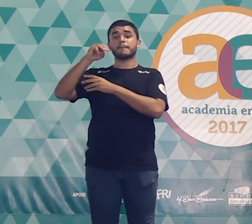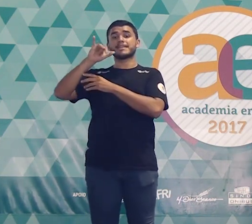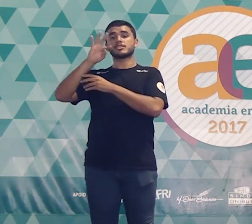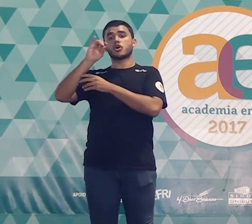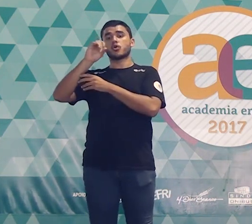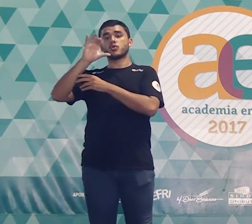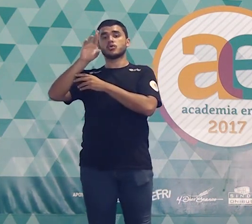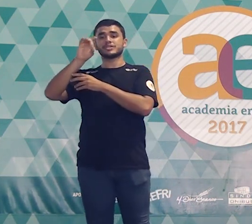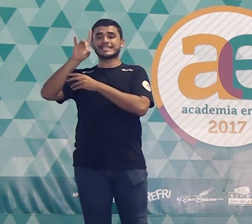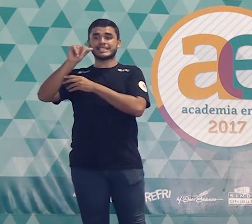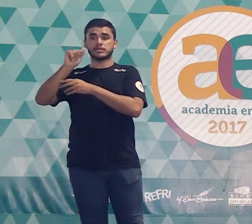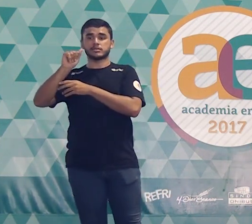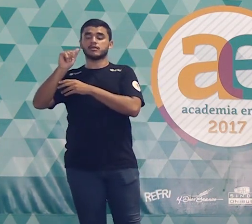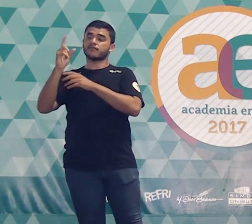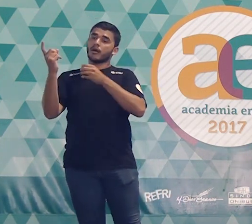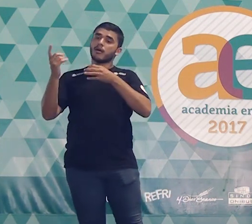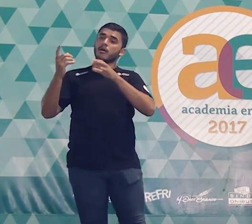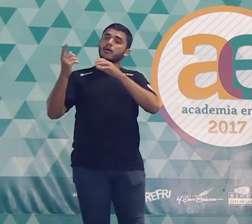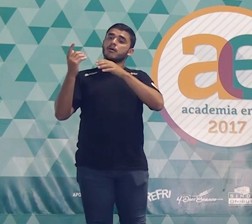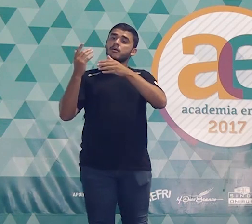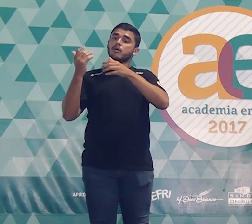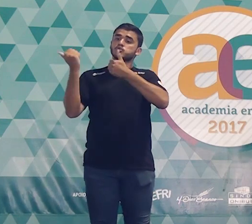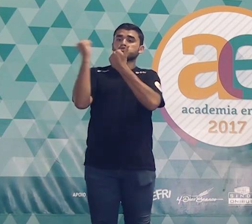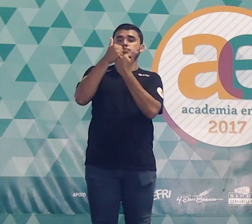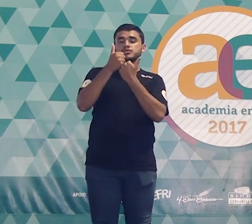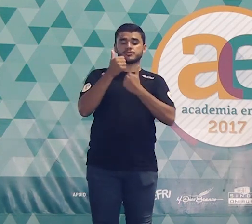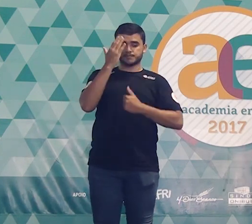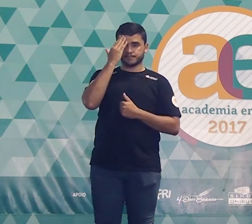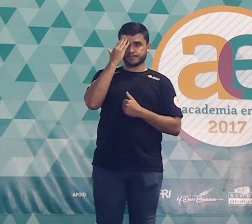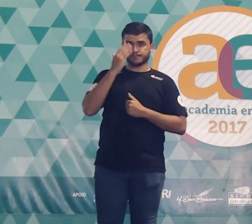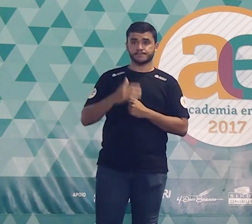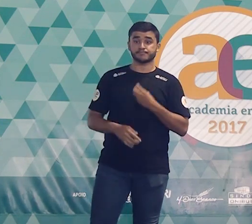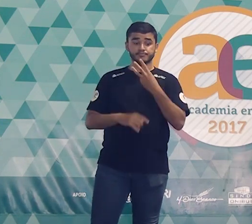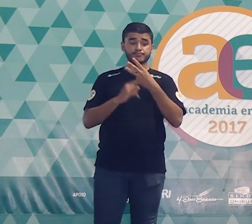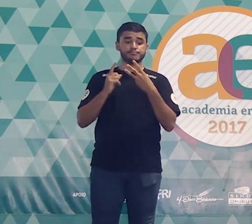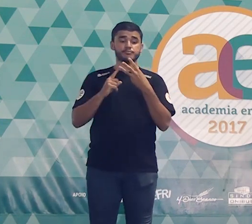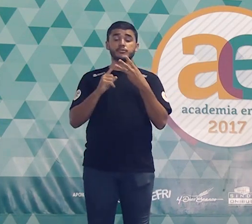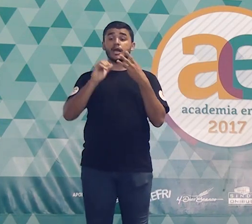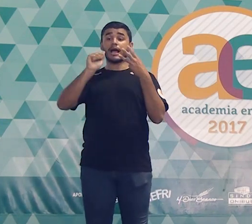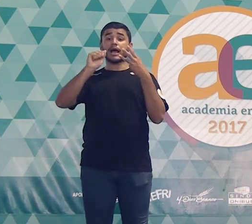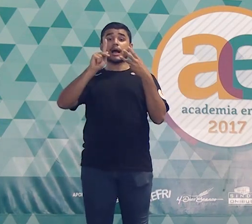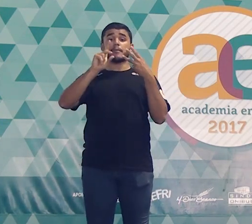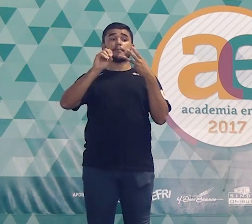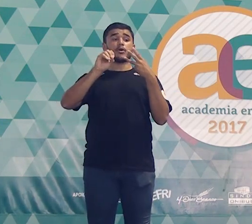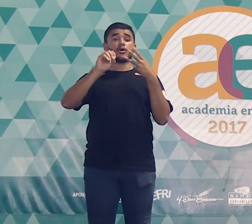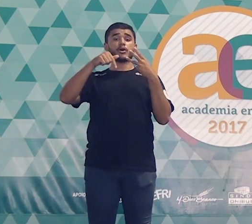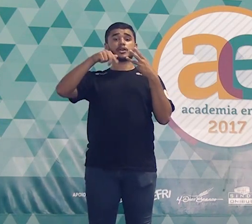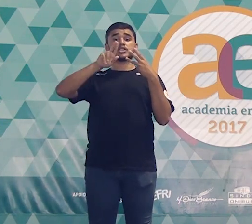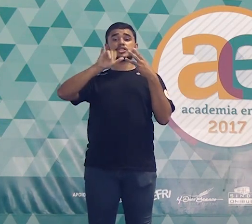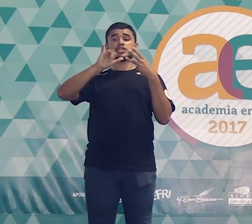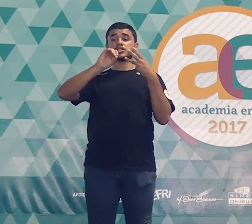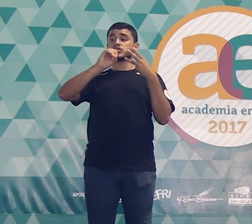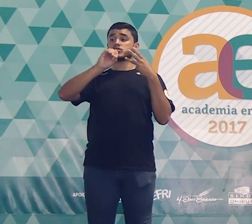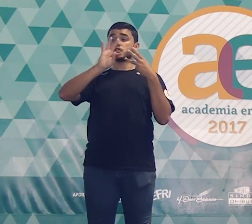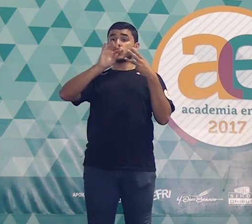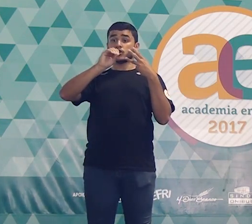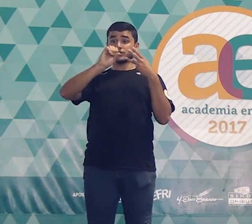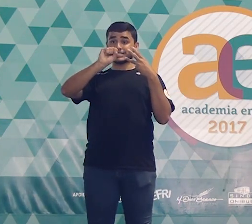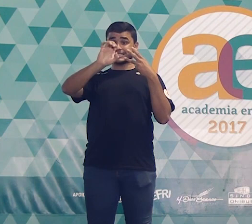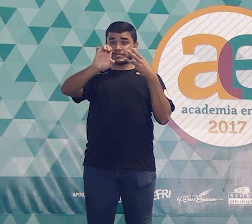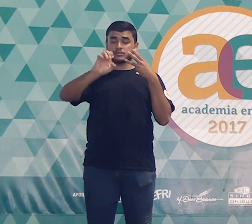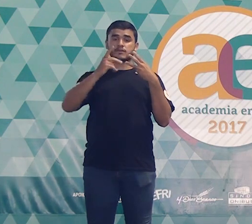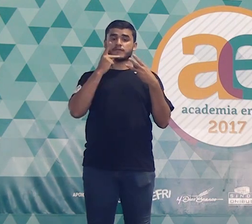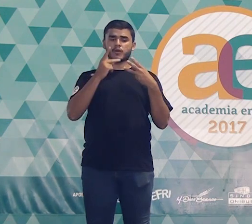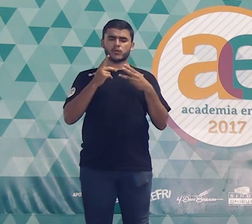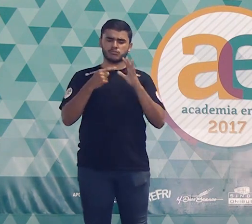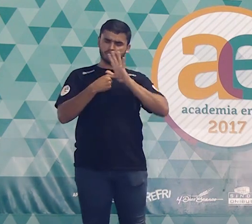lugar. E por último, a chamada apoptose. Alguns processos de apoptose têm a ver com